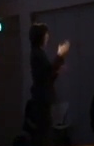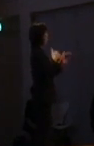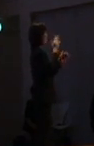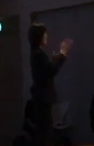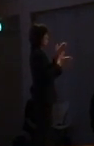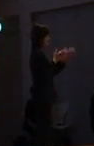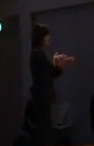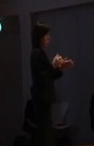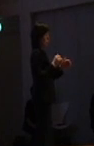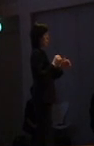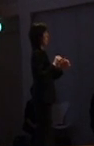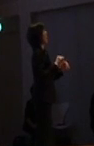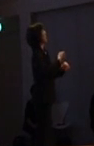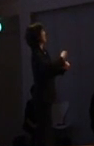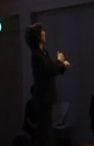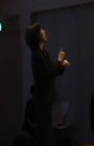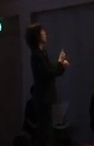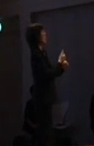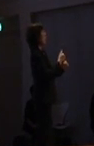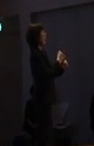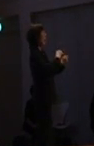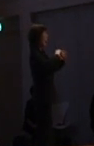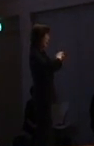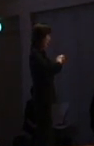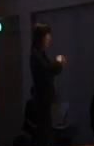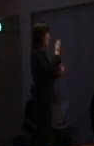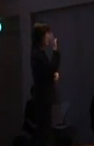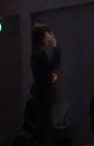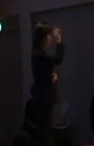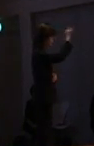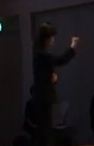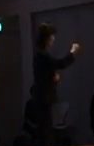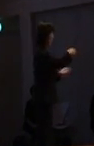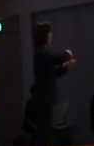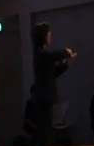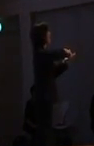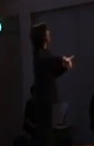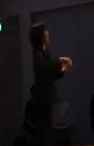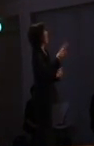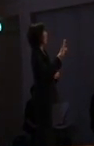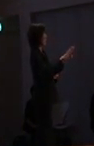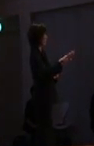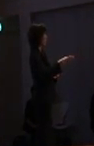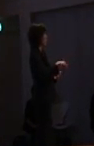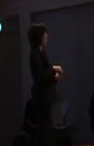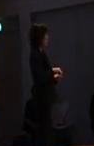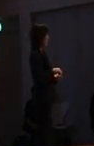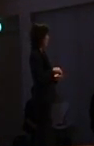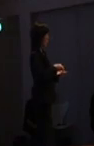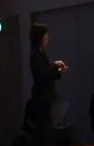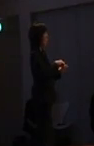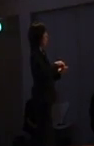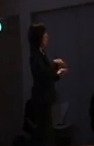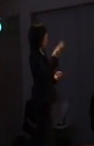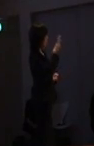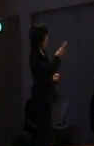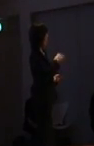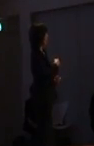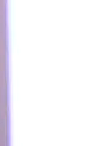ますから、でも引退していった後、私たちの自信になって最も大きな力になるんじゃないかというふうに思っています。そういう意味